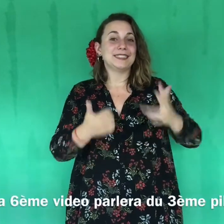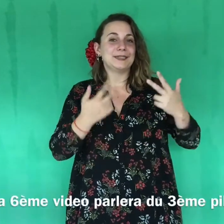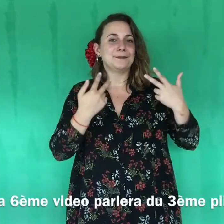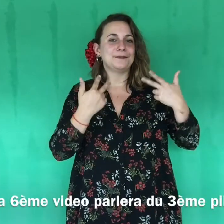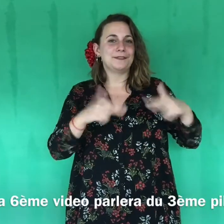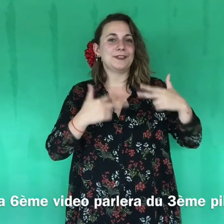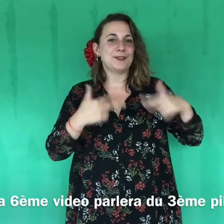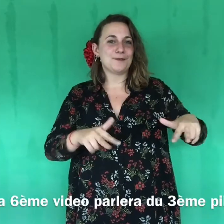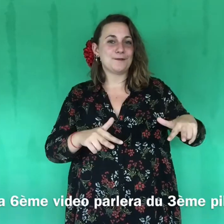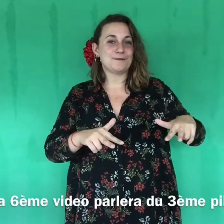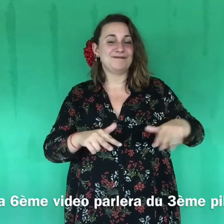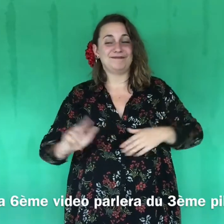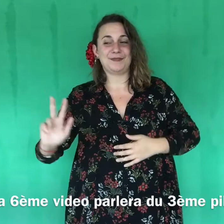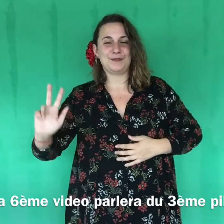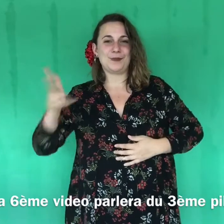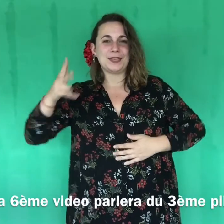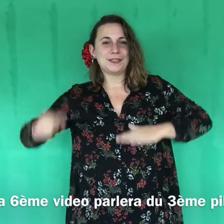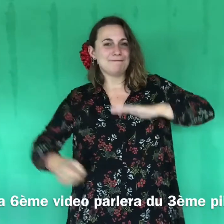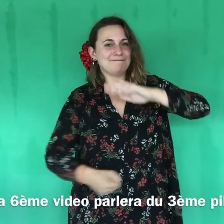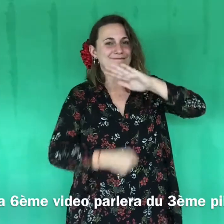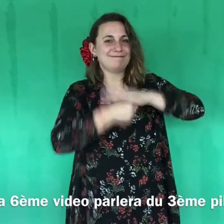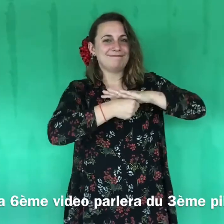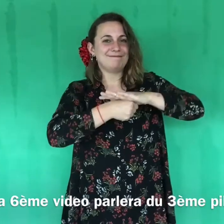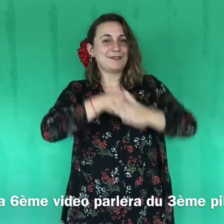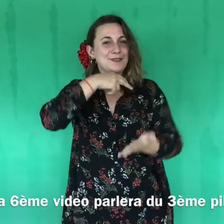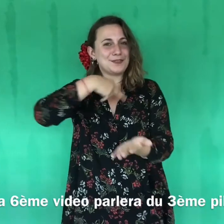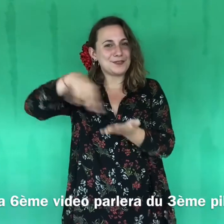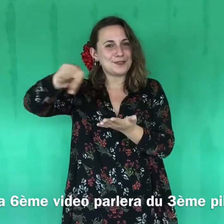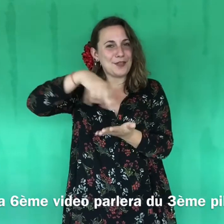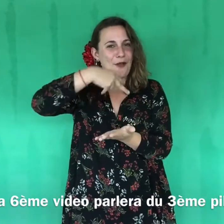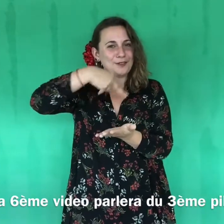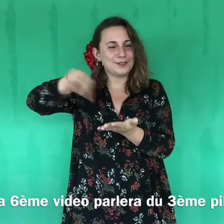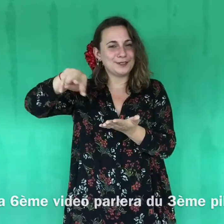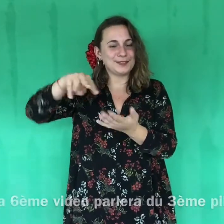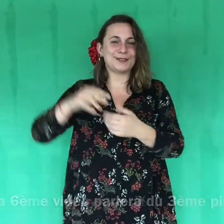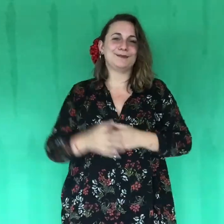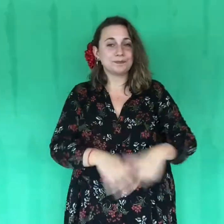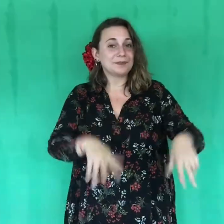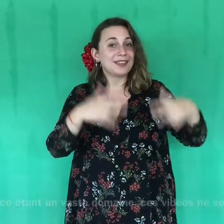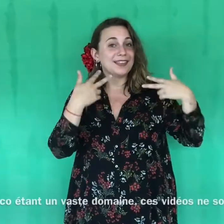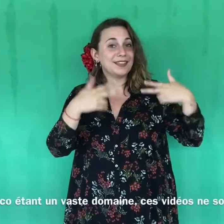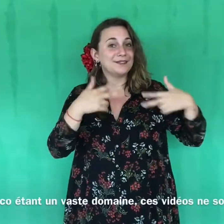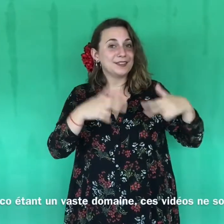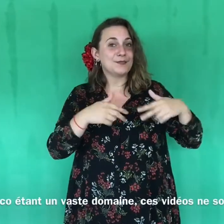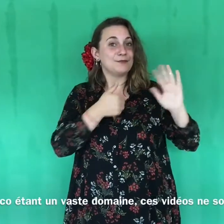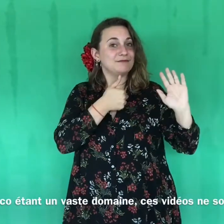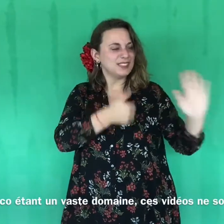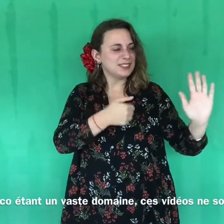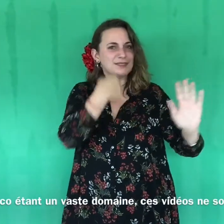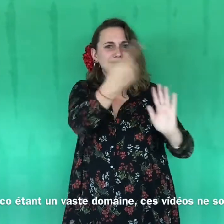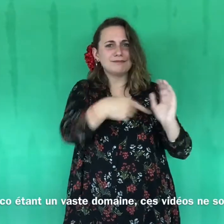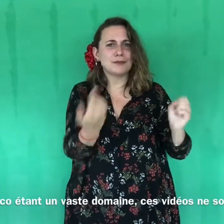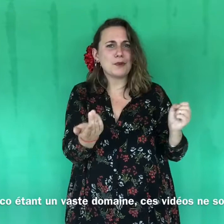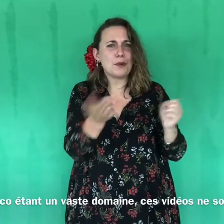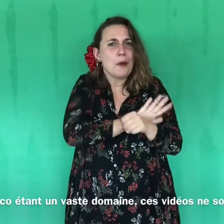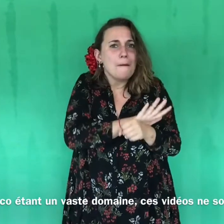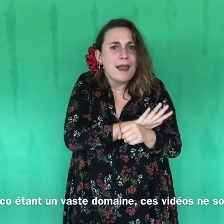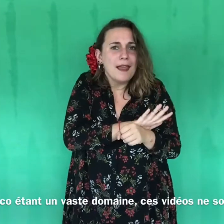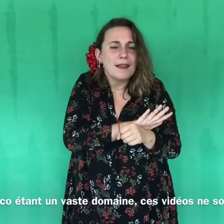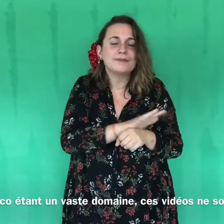Enfin, la sixième vidéo parlera du troisième pilier, la danse. Le flamenco étant un vaste domaine,